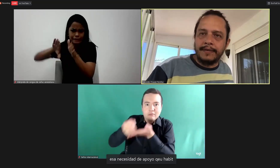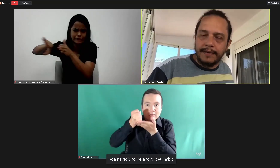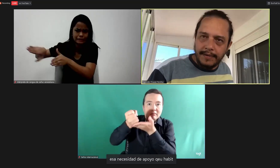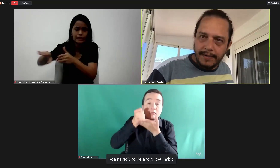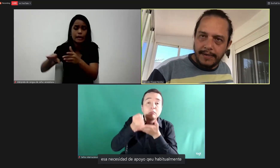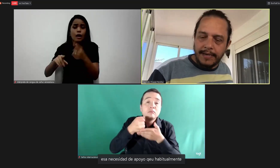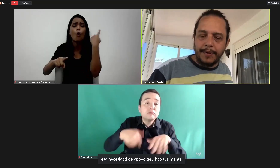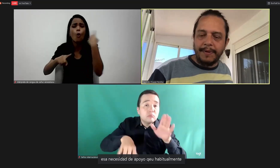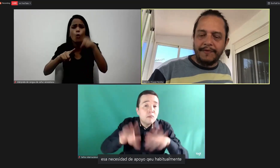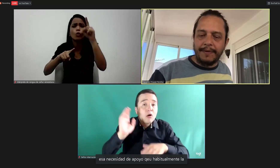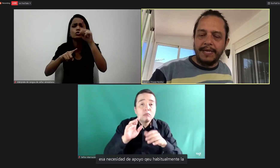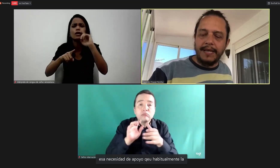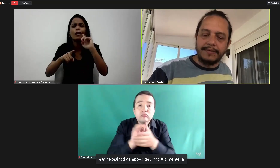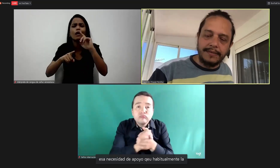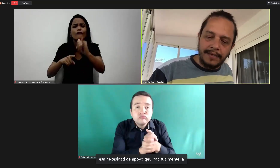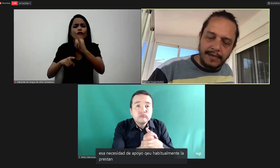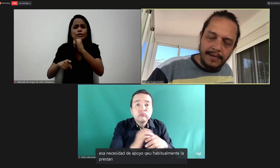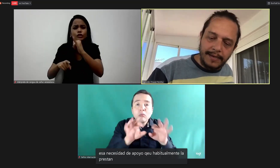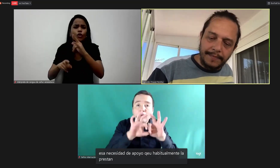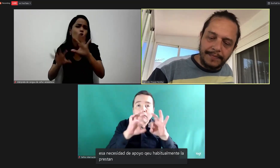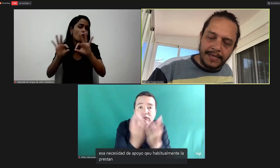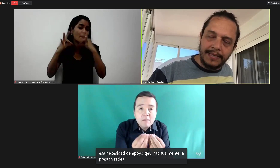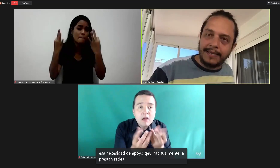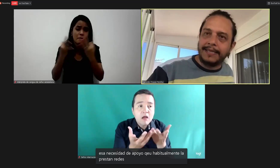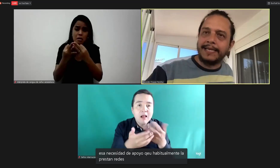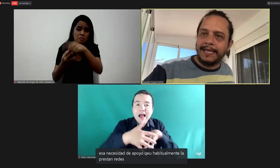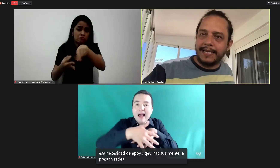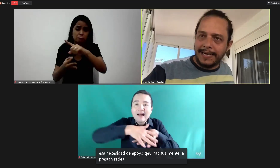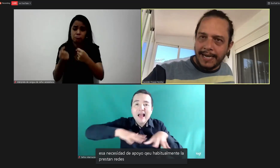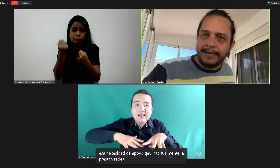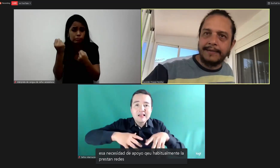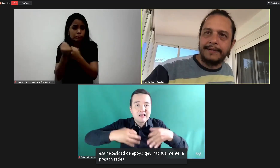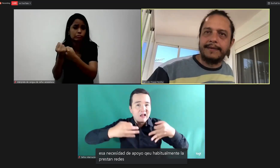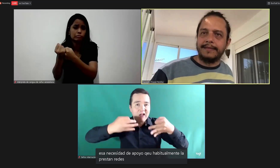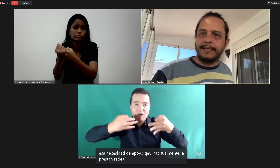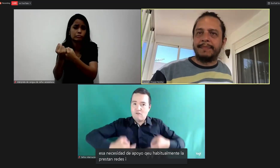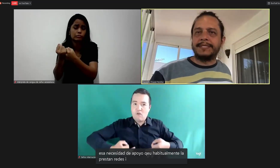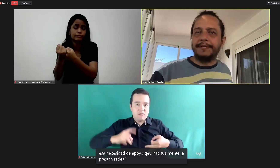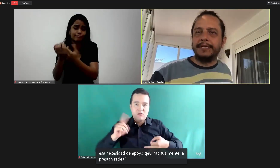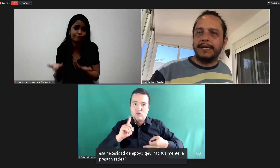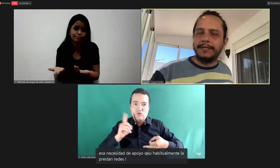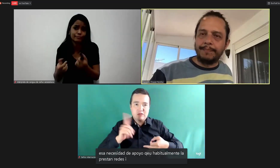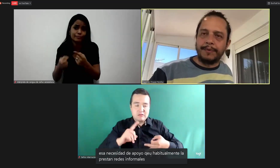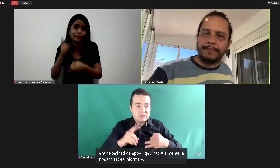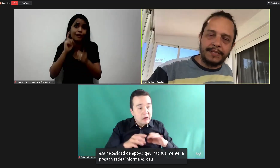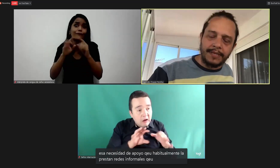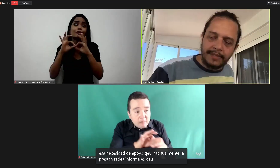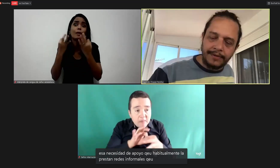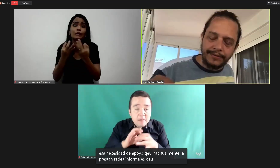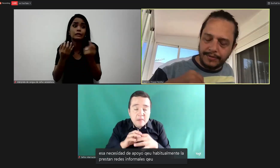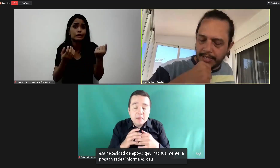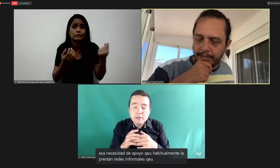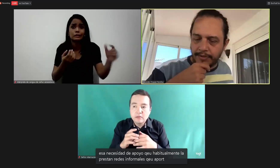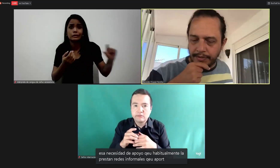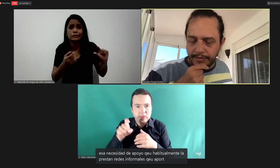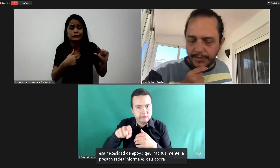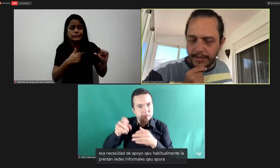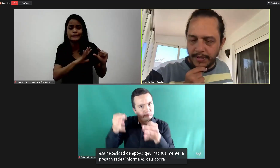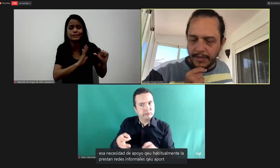las prestan las propias familias que tienen que dejar de percibir ingresos por prestar